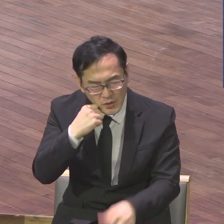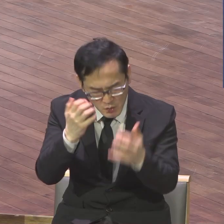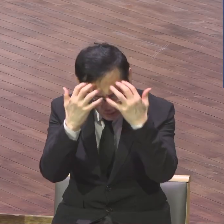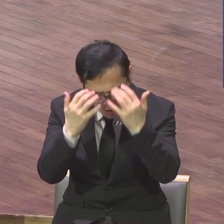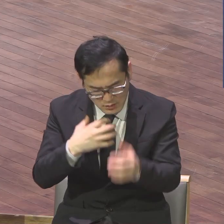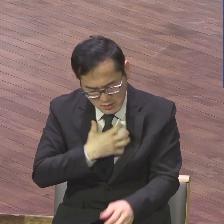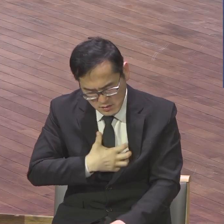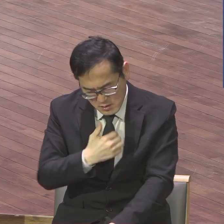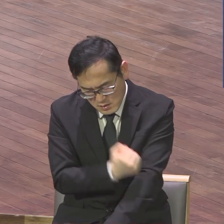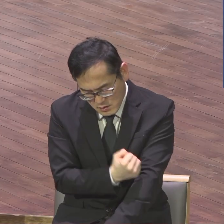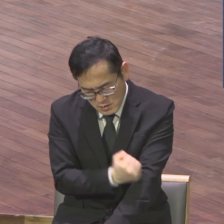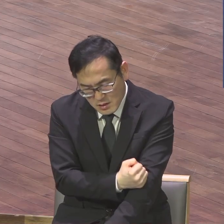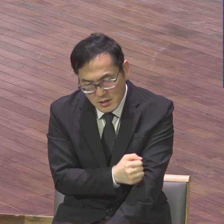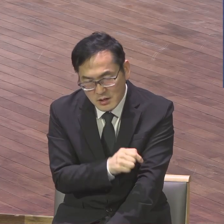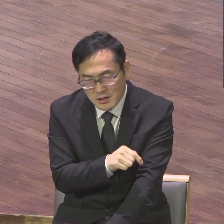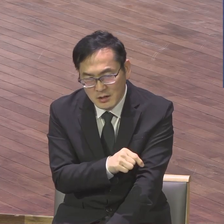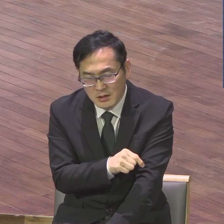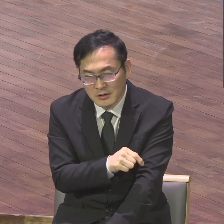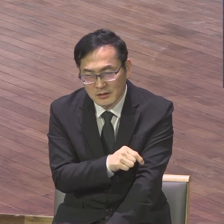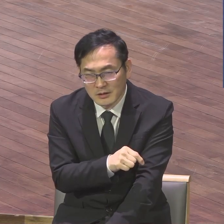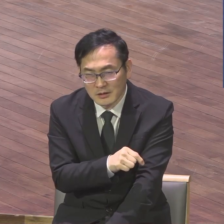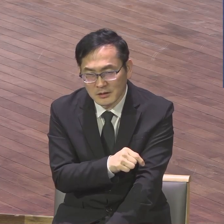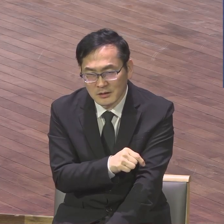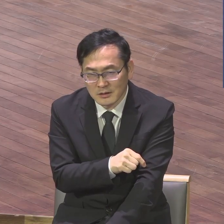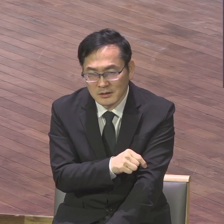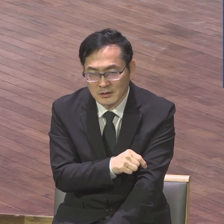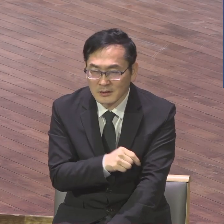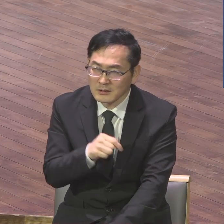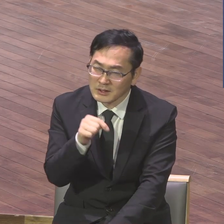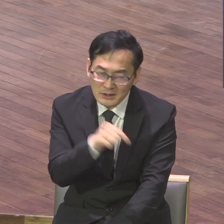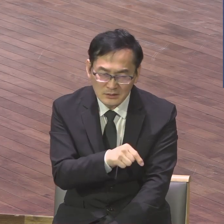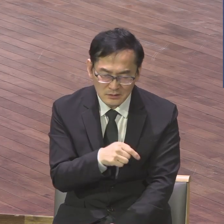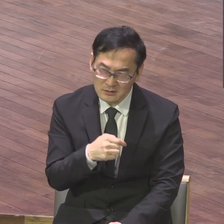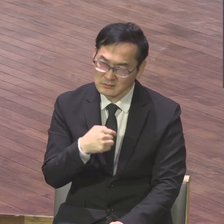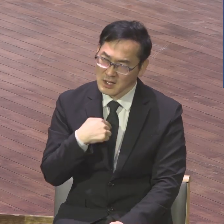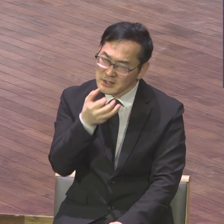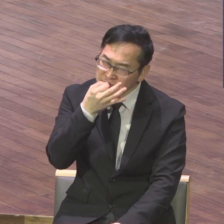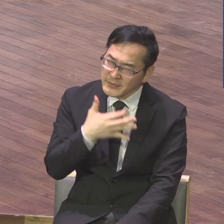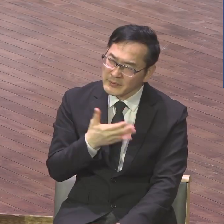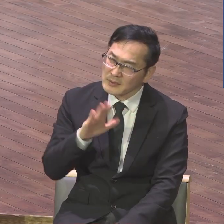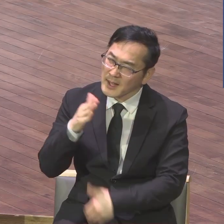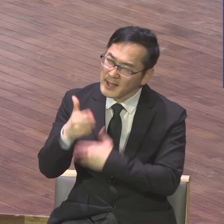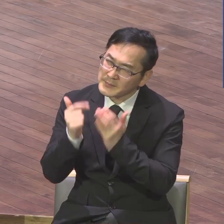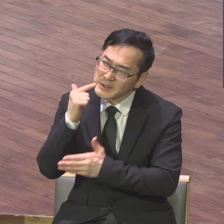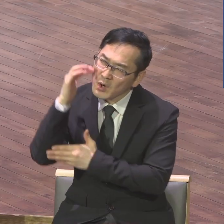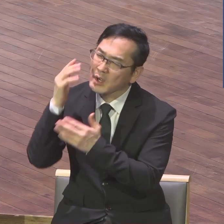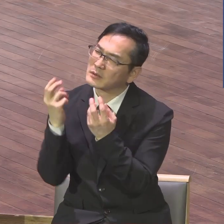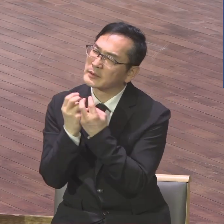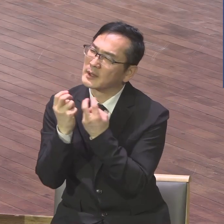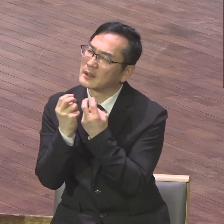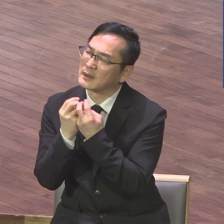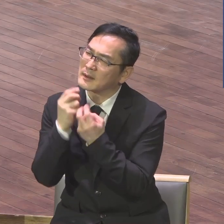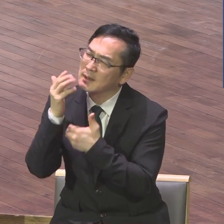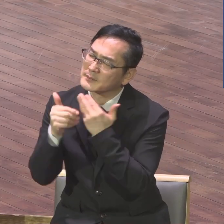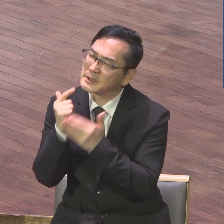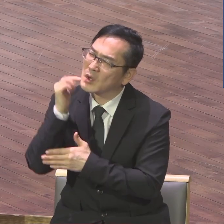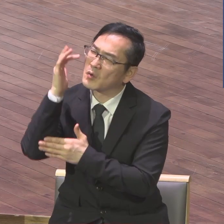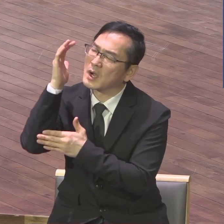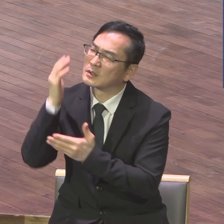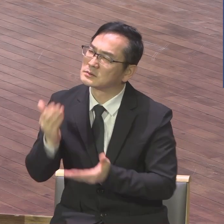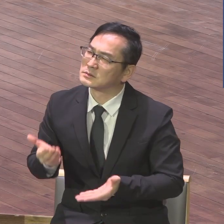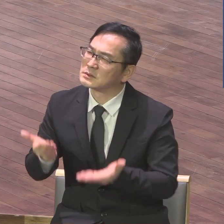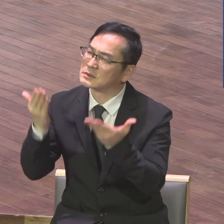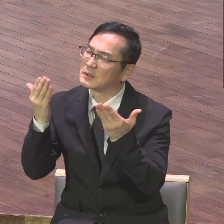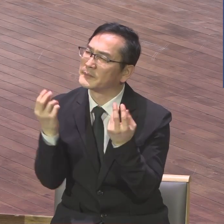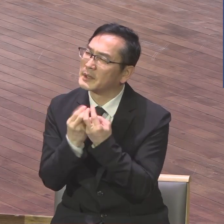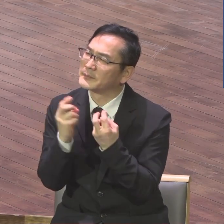통해서 어떻게 하면 하나님께 영광을 돌릴 수 있겠느냐, 이 관점에서